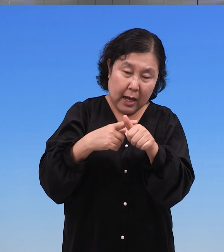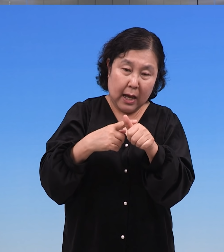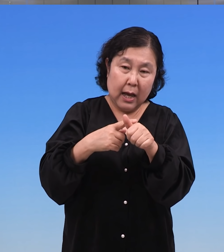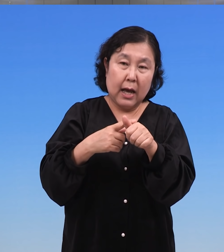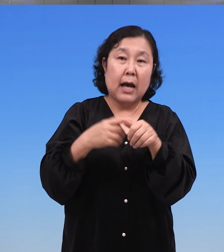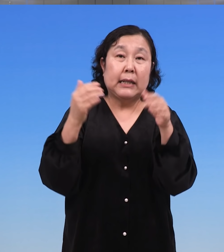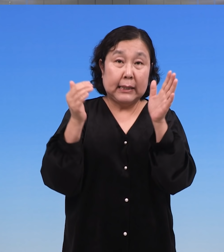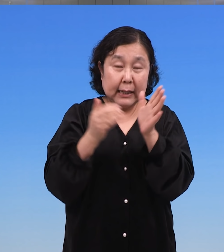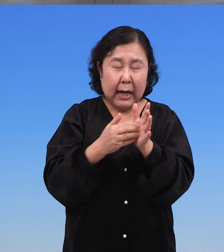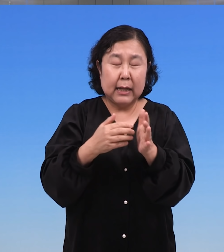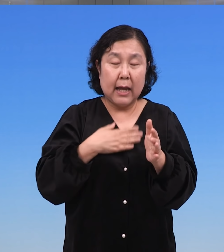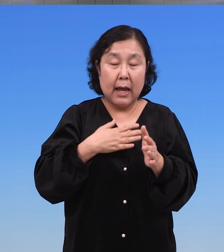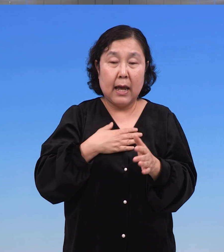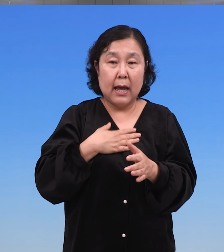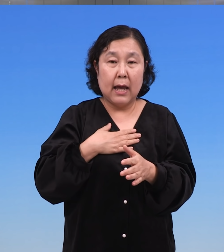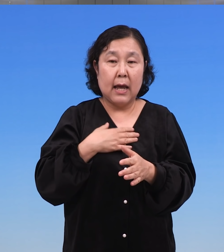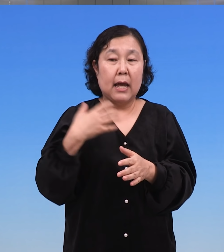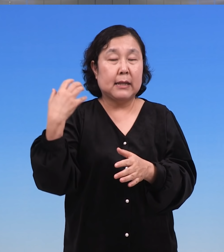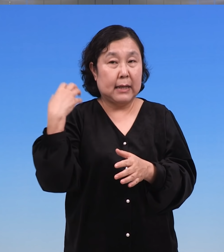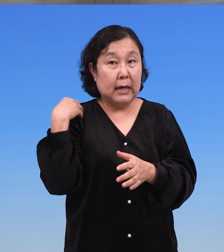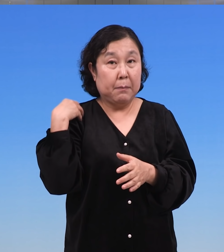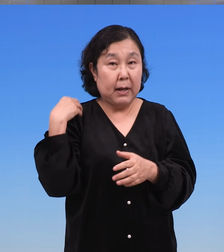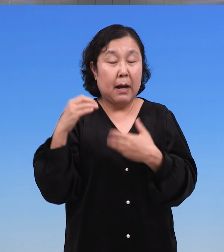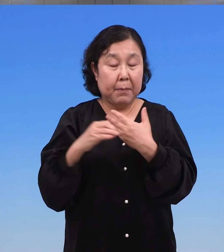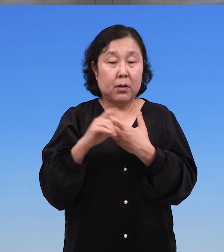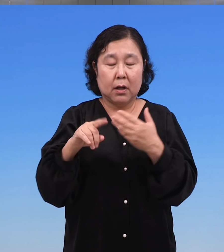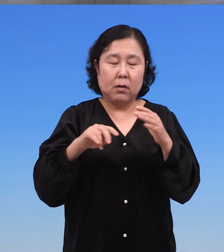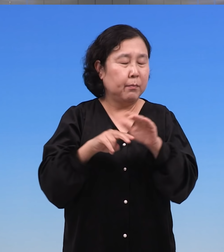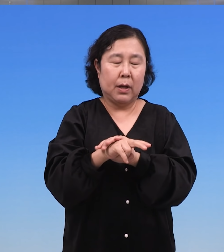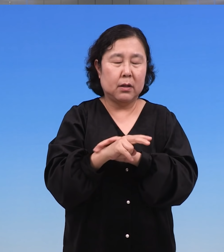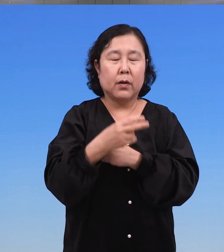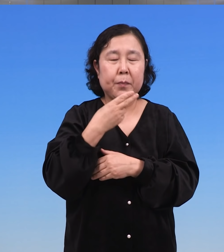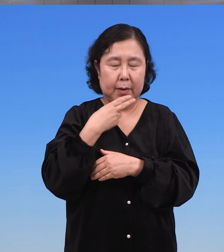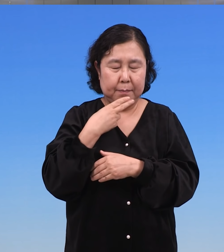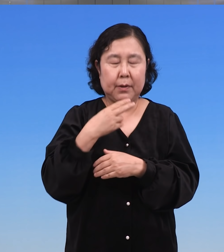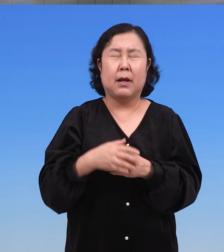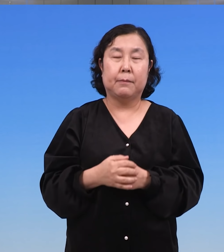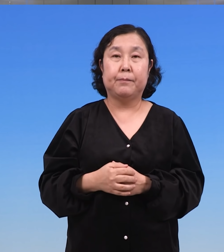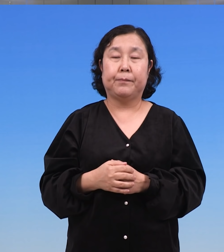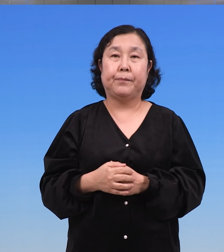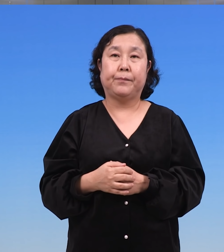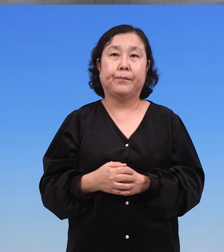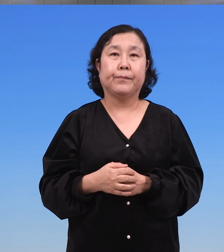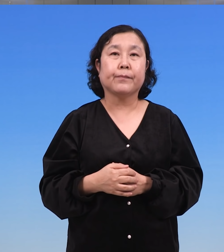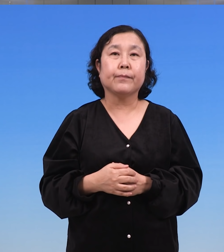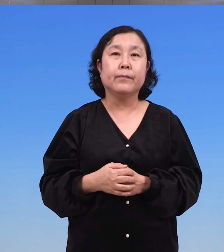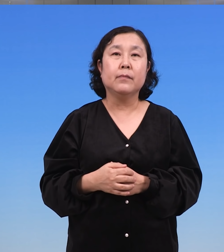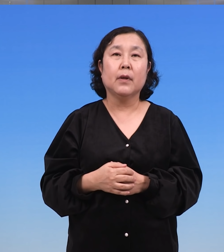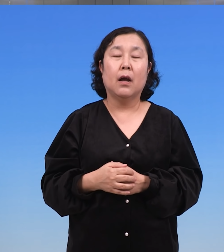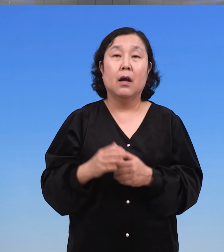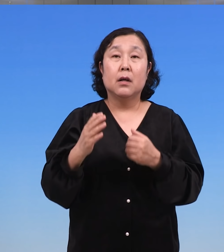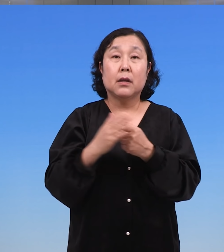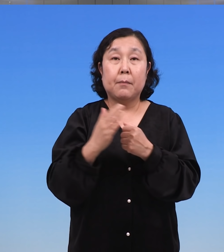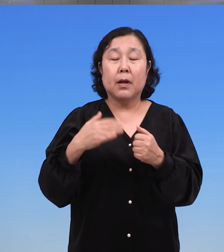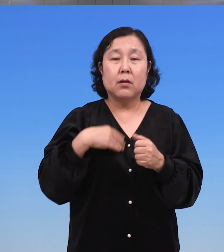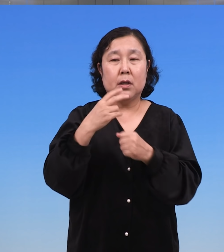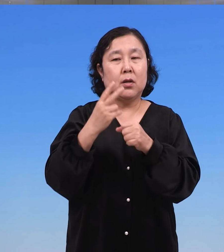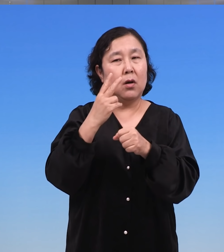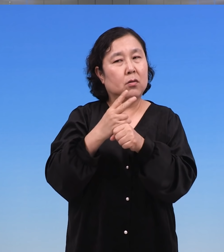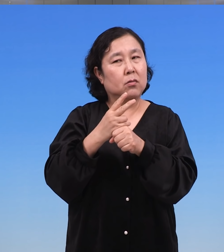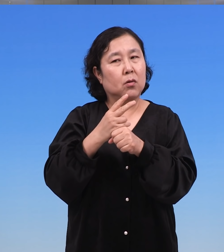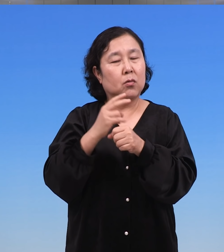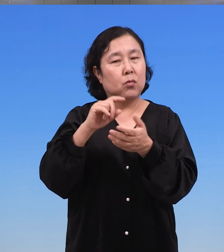일이 거기까지가 내 몫이라면 그것을 제가 피하지 않겠습니다. 그 2년이 지나가는